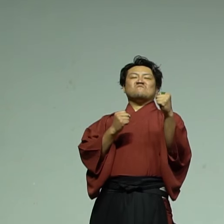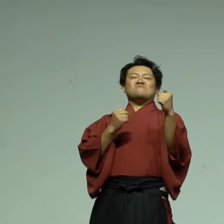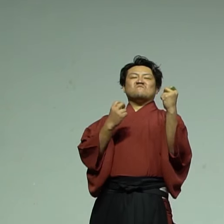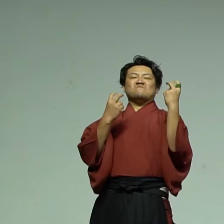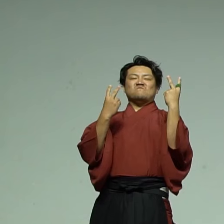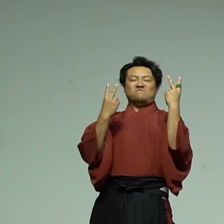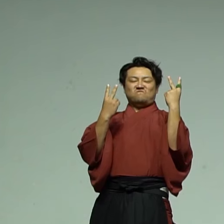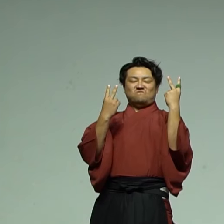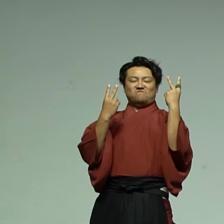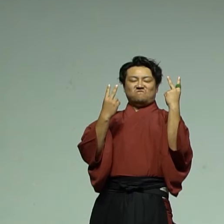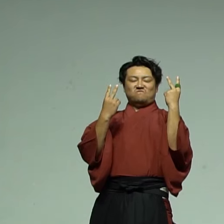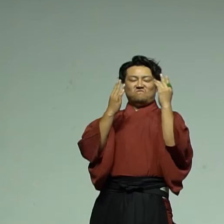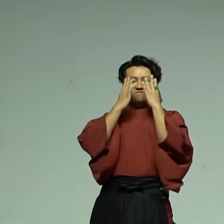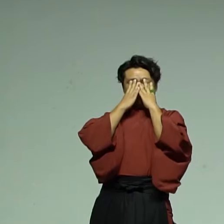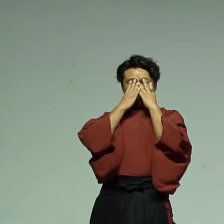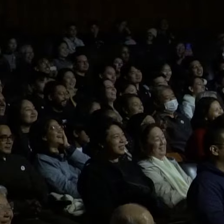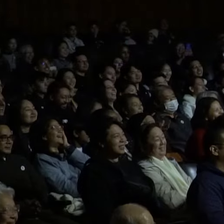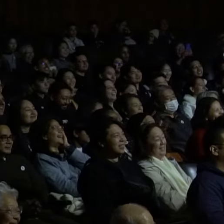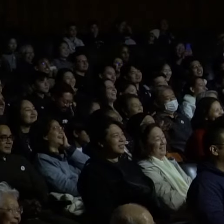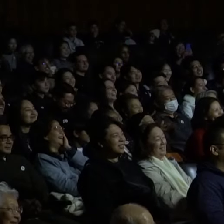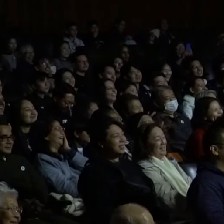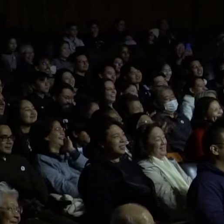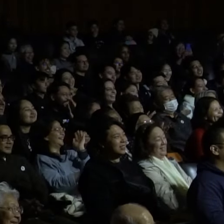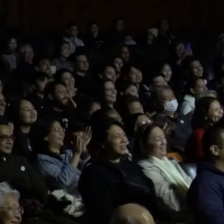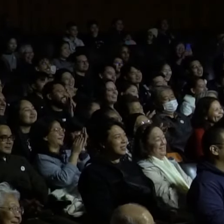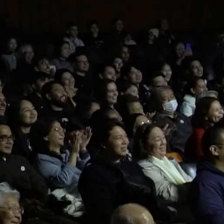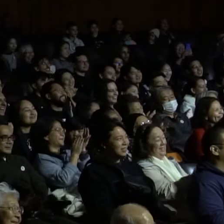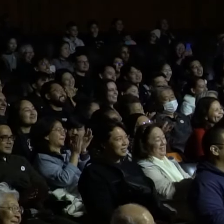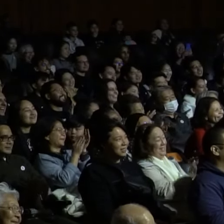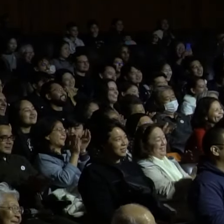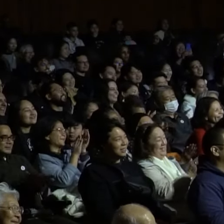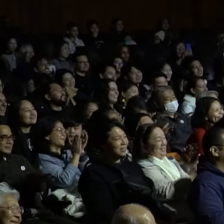ficou em segundo lugar.